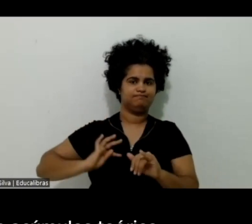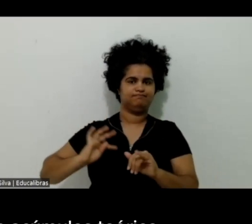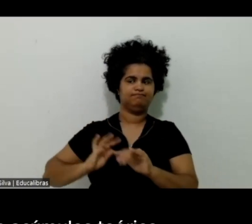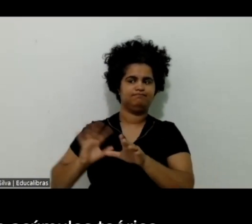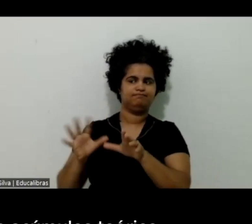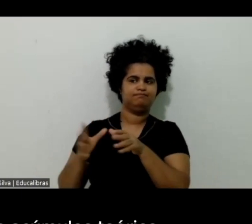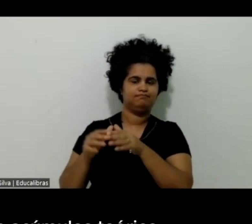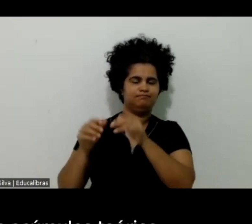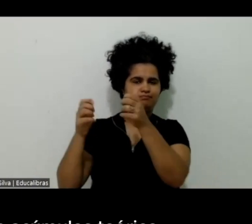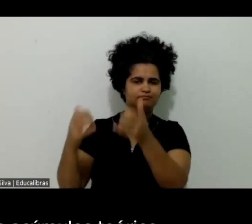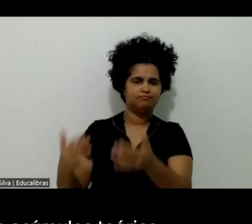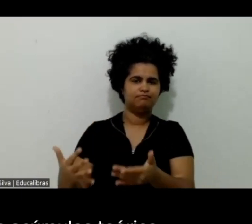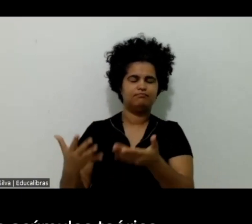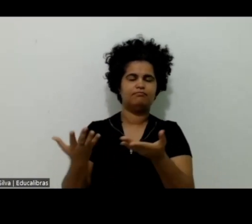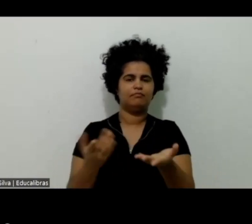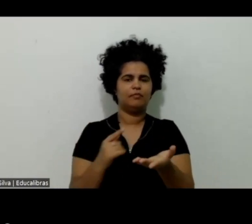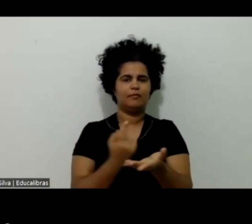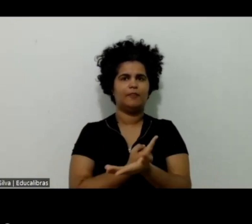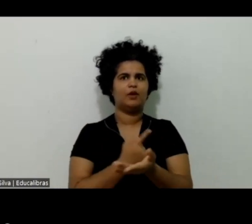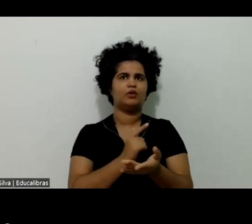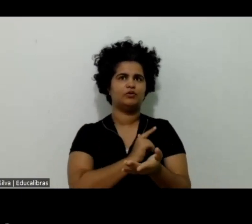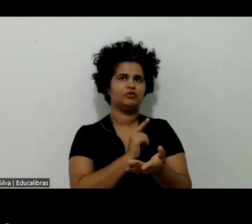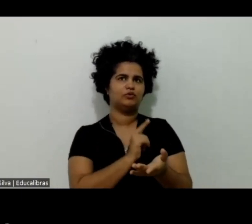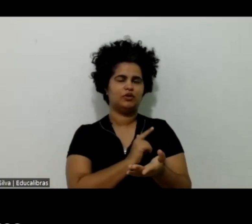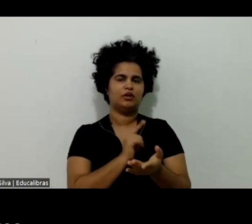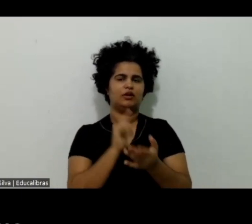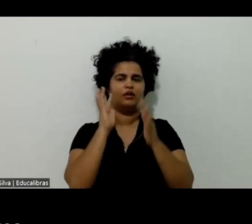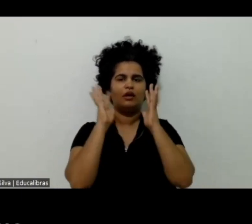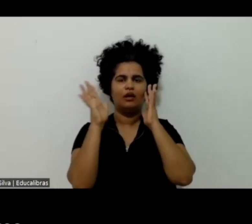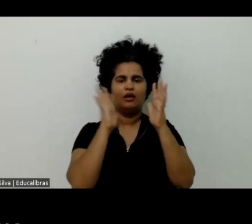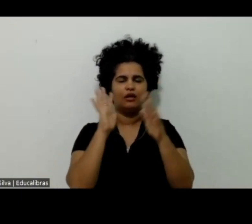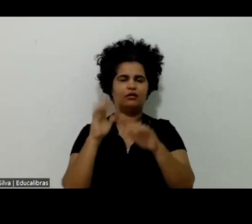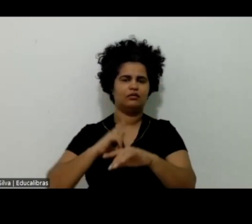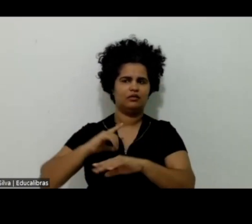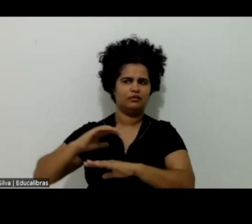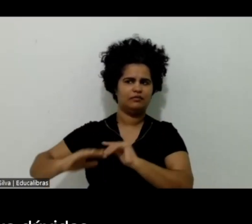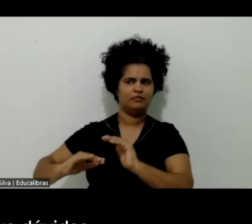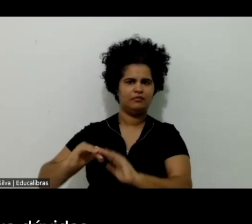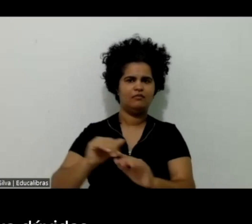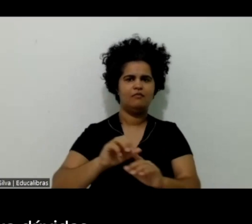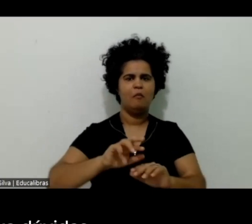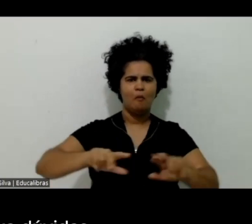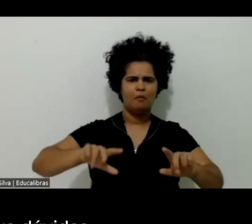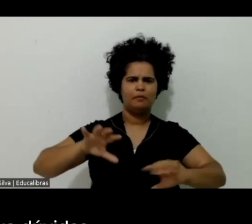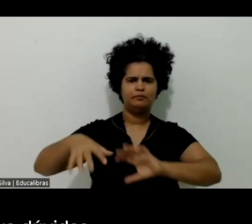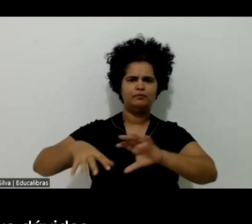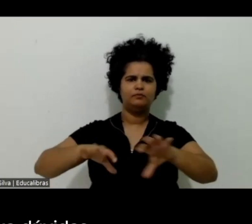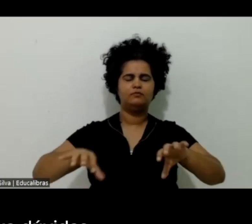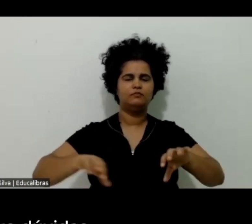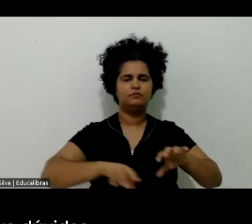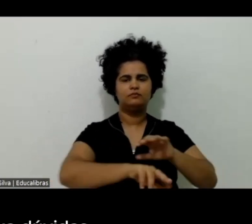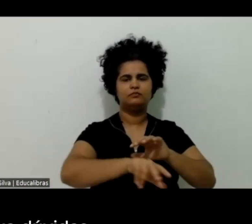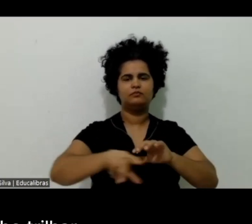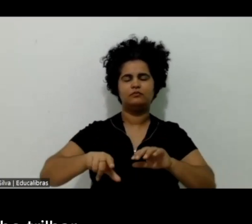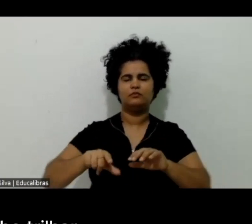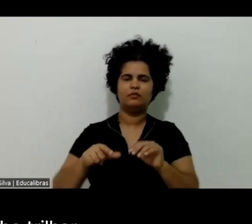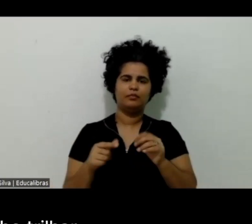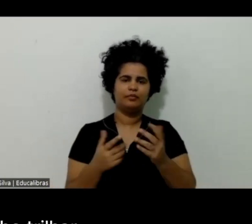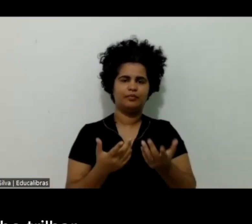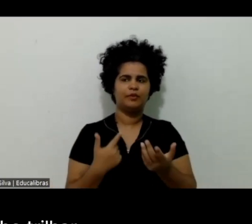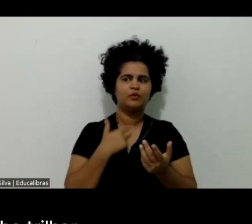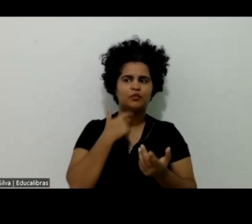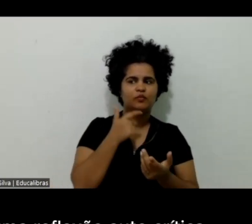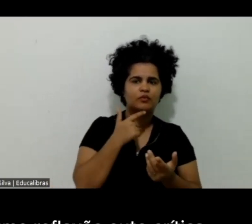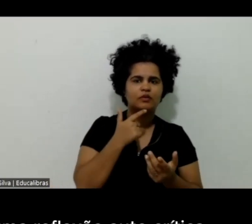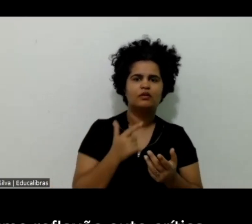assim, a gente tem acúmulos teóricos, políticos, técnico-operativos que não nos deixa dúvidas, né, de qual